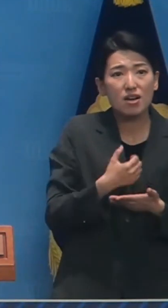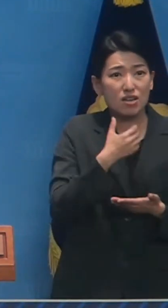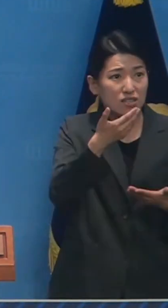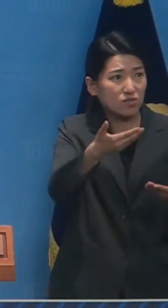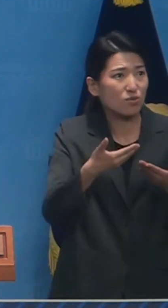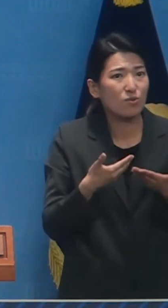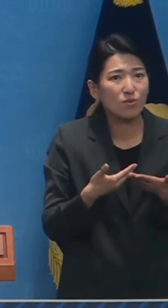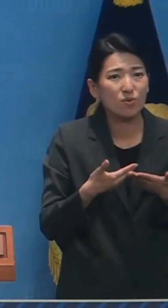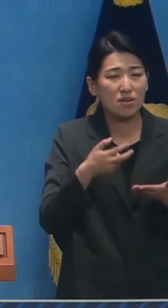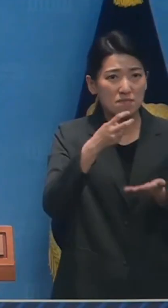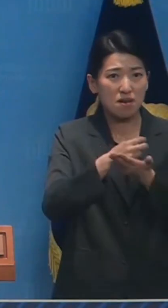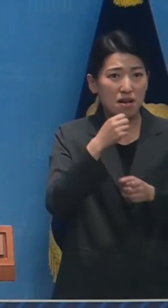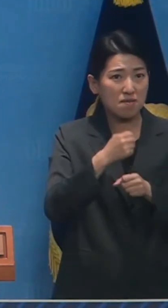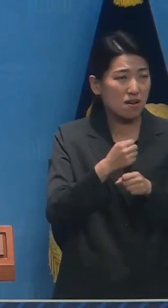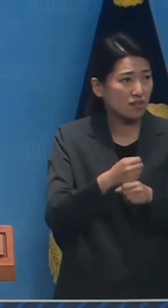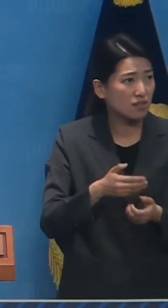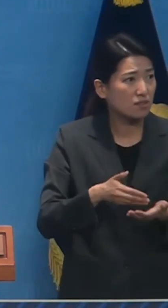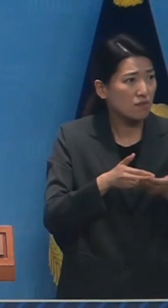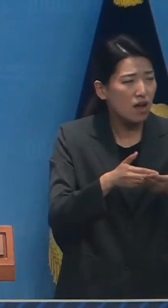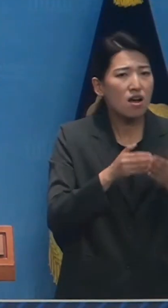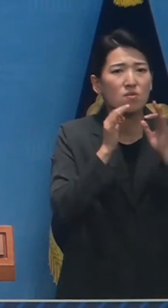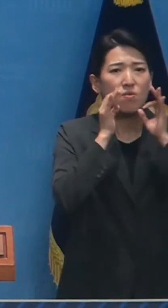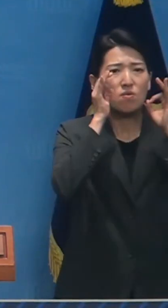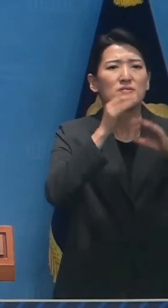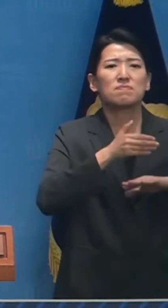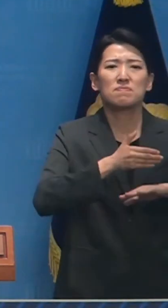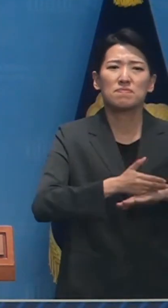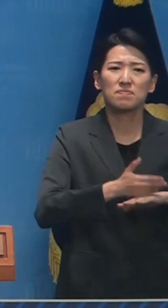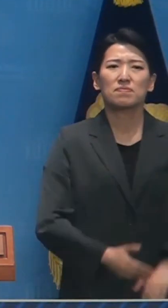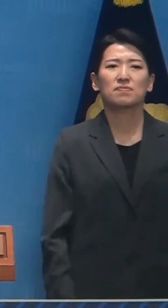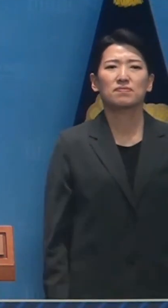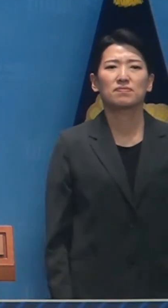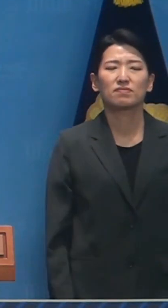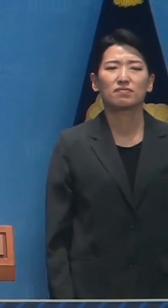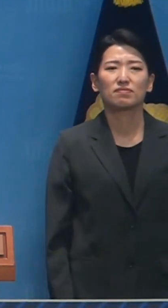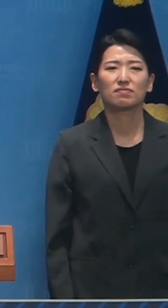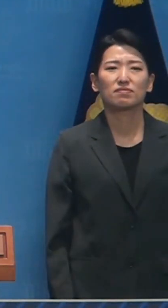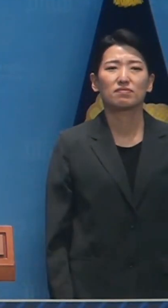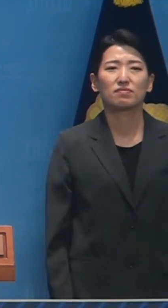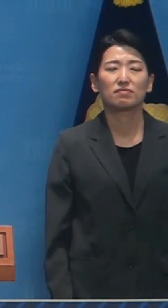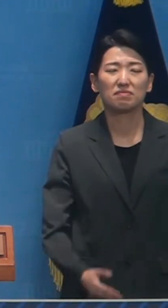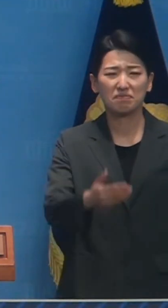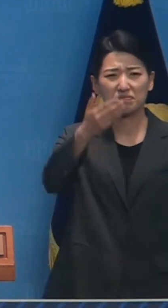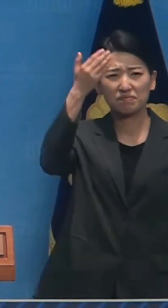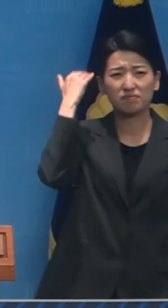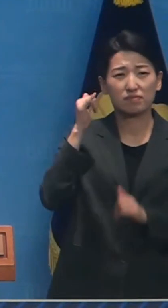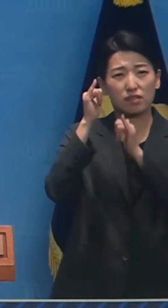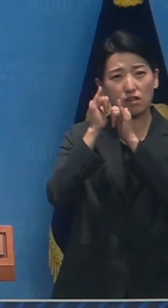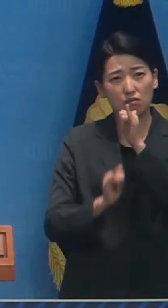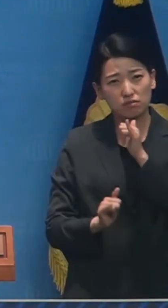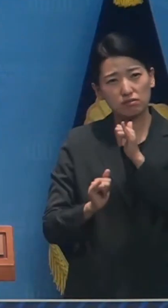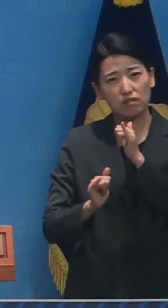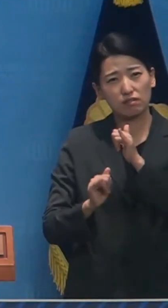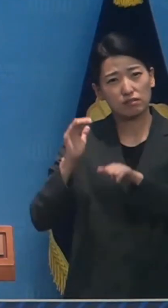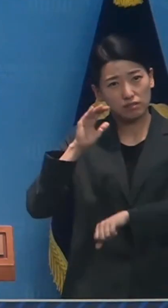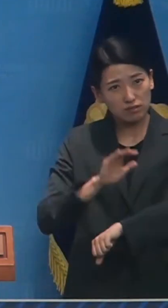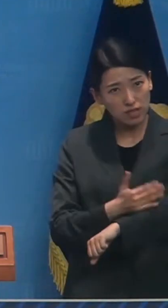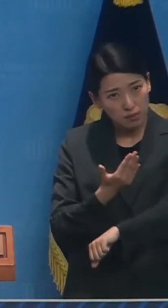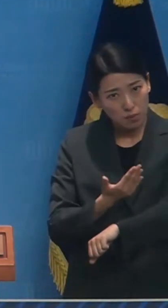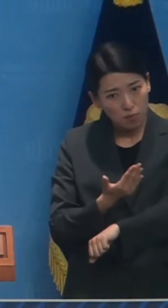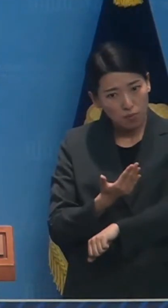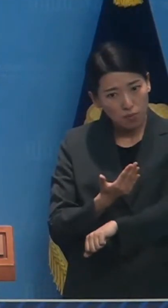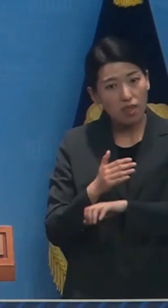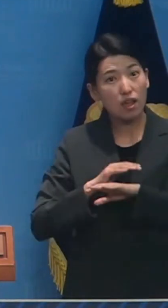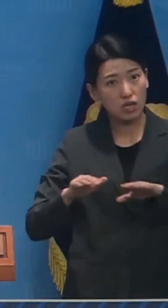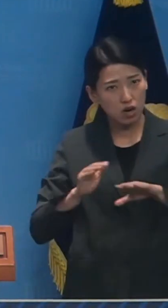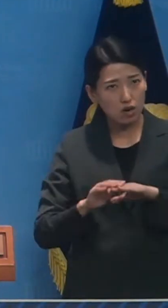양심을 실천하고 있었다. 이는 대한민국의 과거사 화해는 물론 발전과 통합의